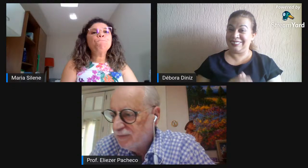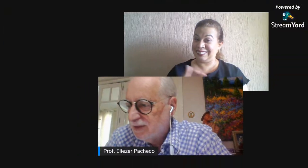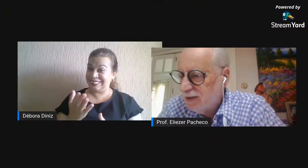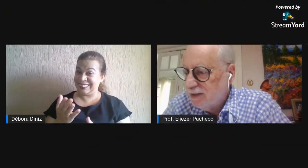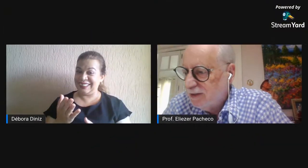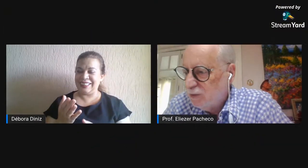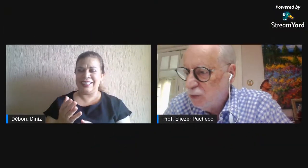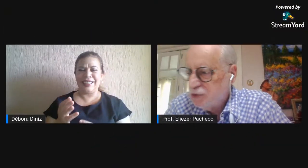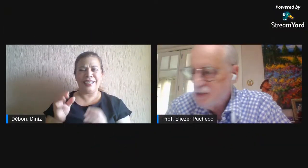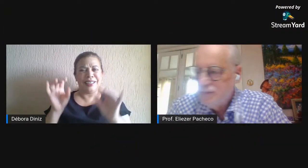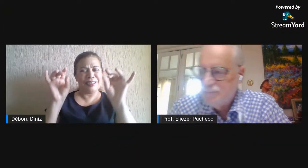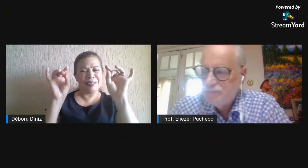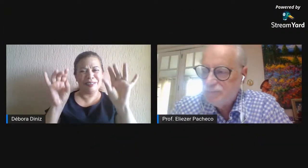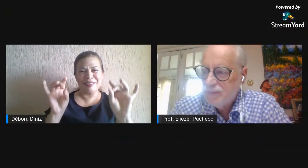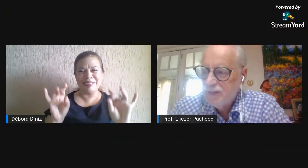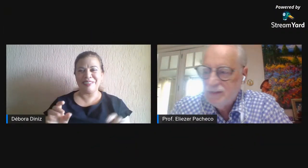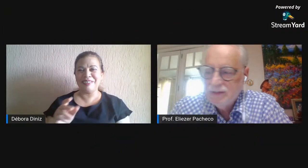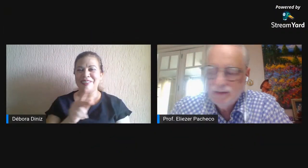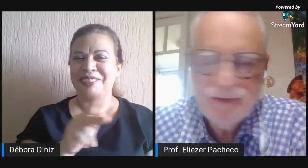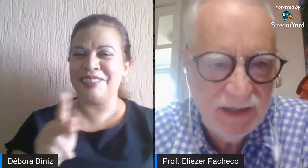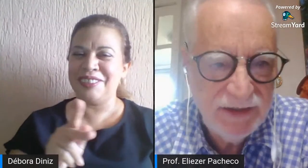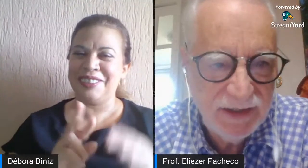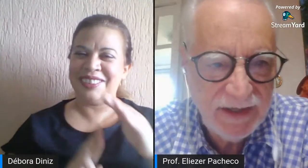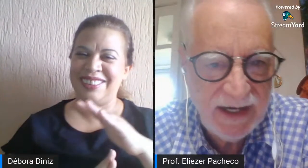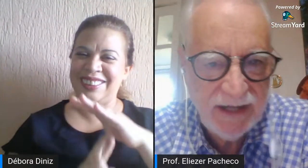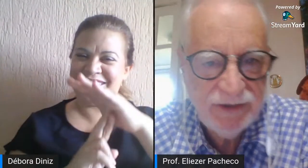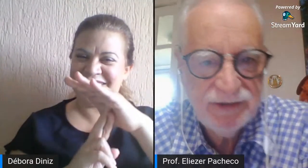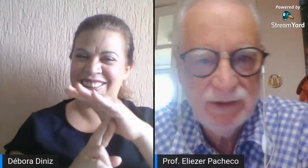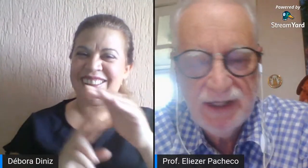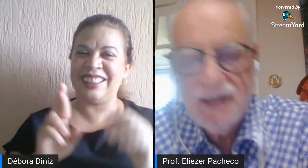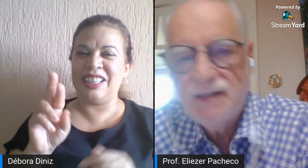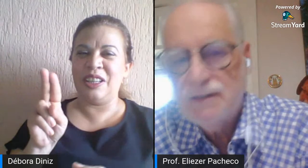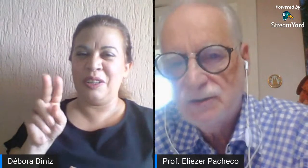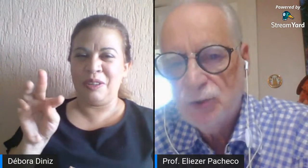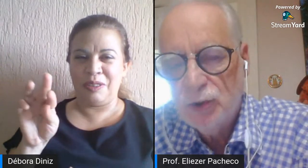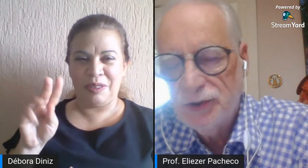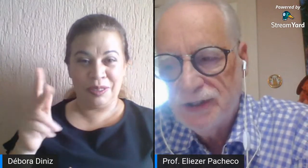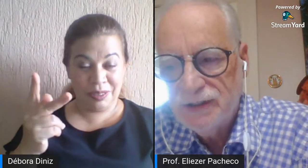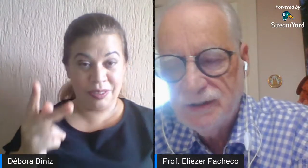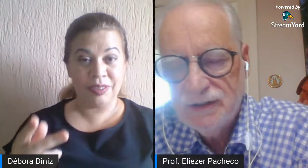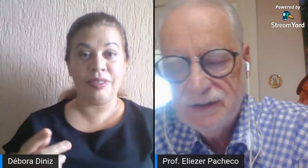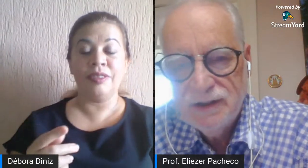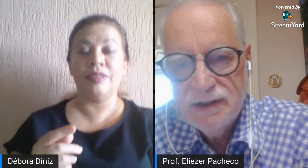reitora Ruth, Salles de Andrade, saudar a